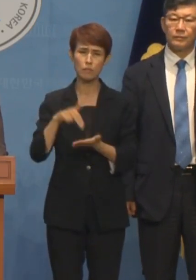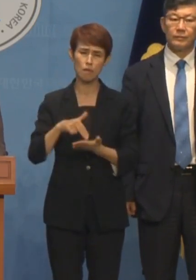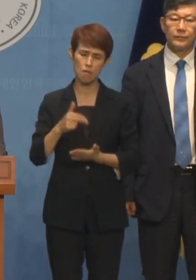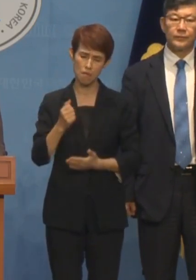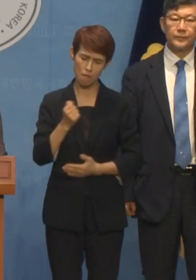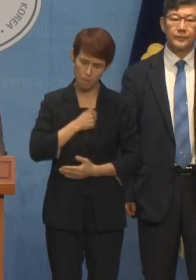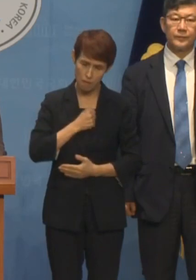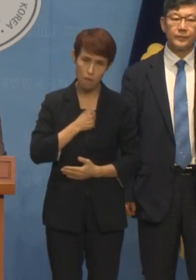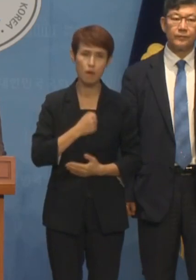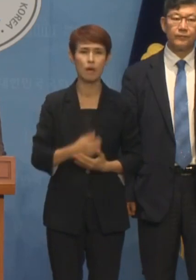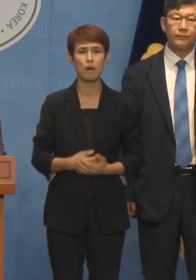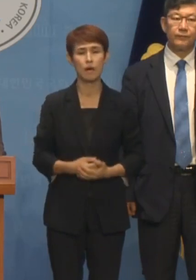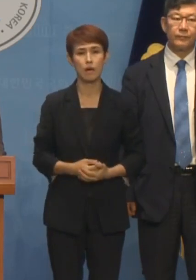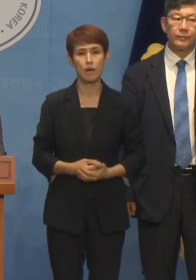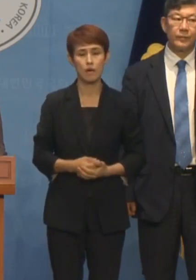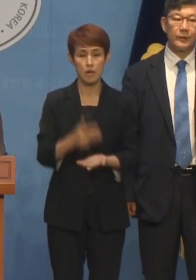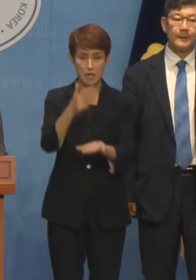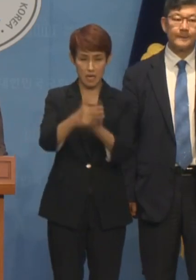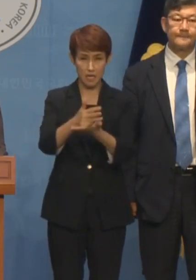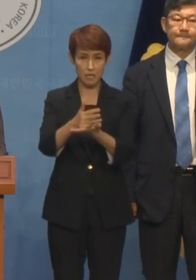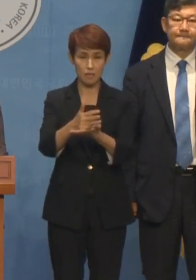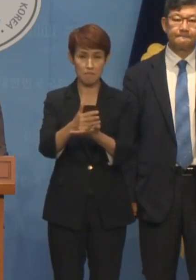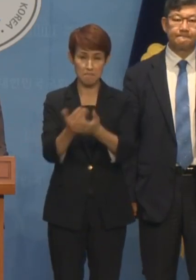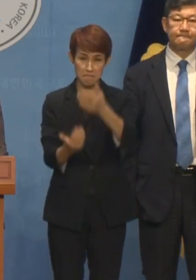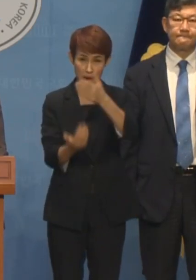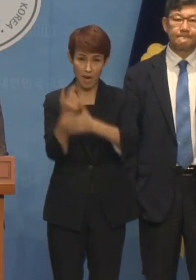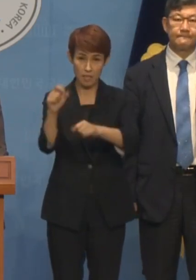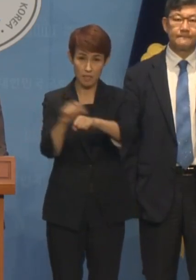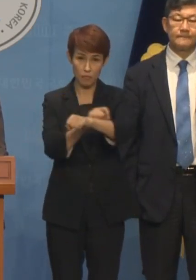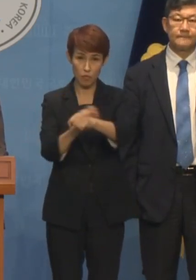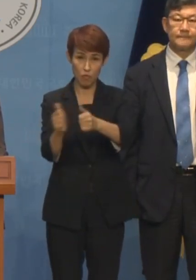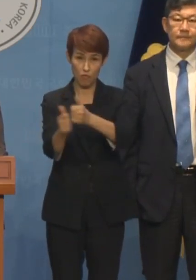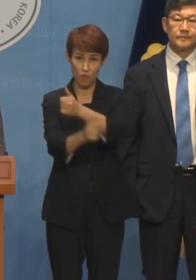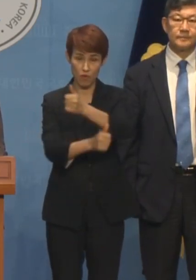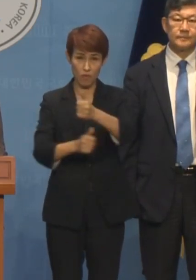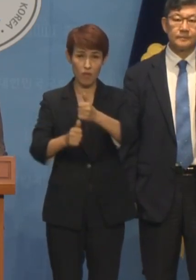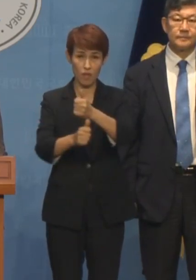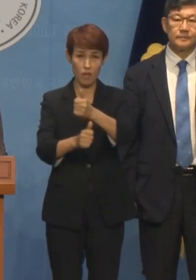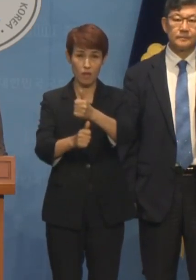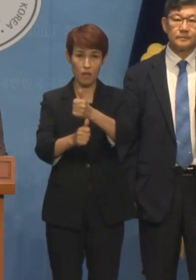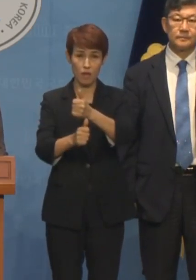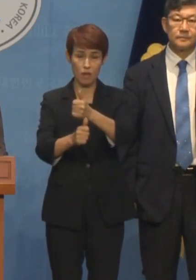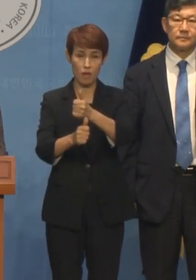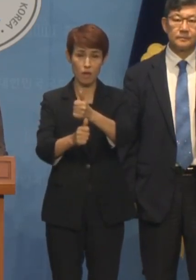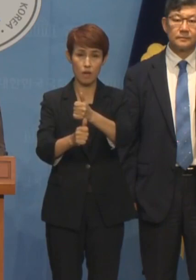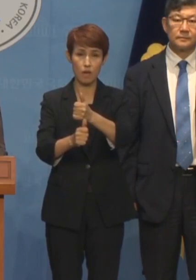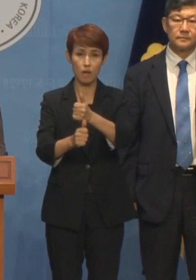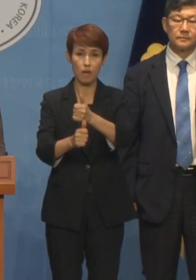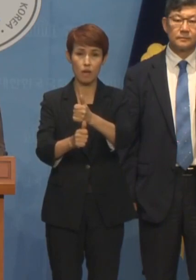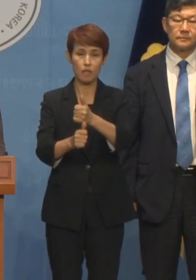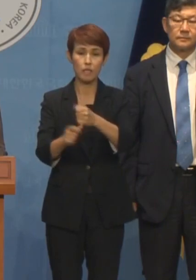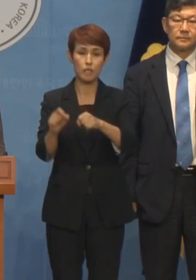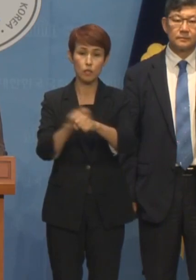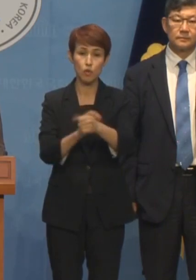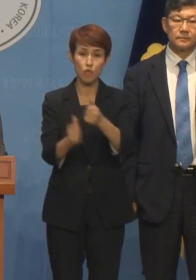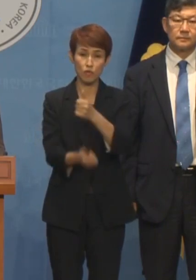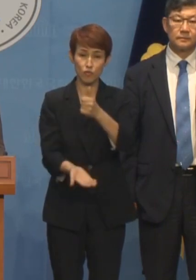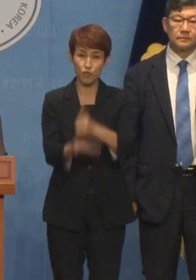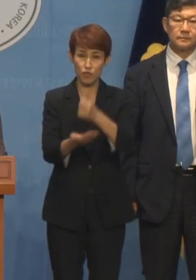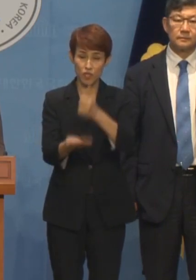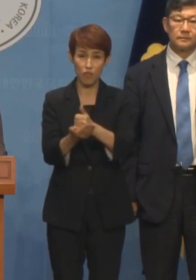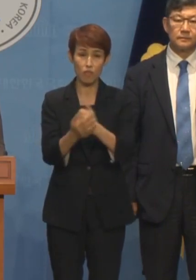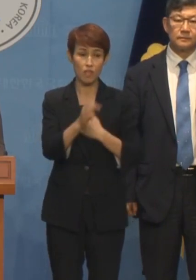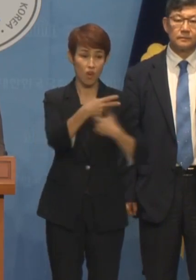계십니다. 이태원 참사 특조위 구성의 법적 시한이 지났음에도 불구하고 여당의 특조위 위원 추천도